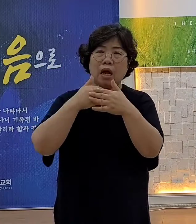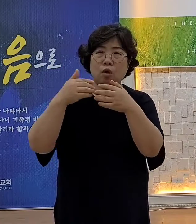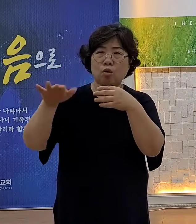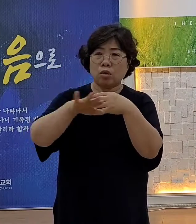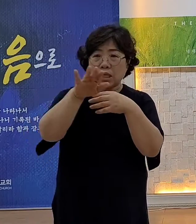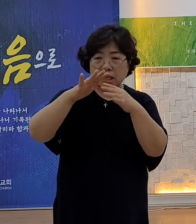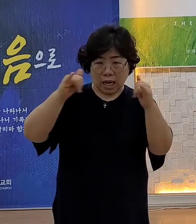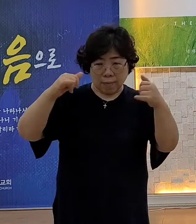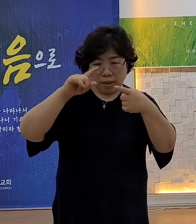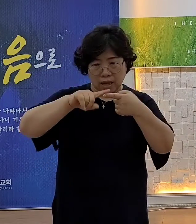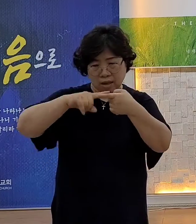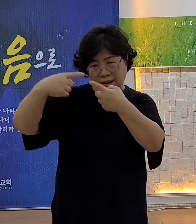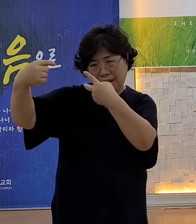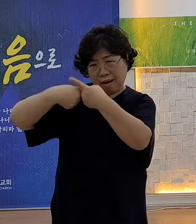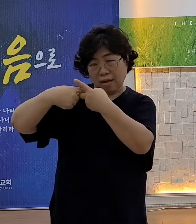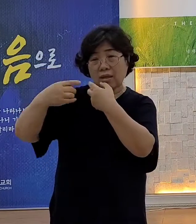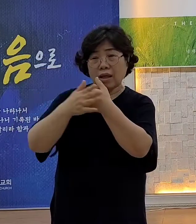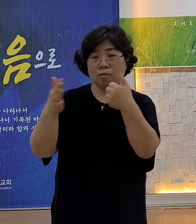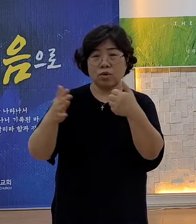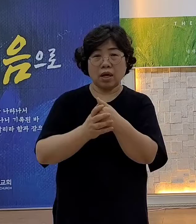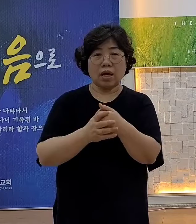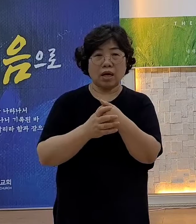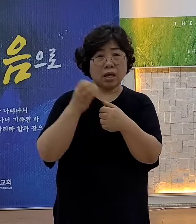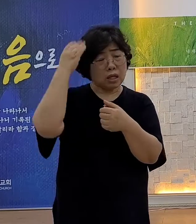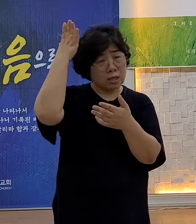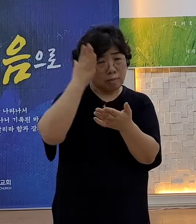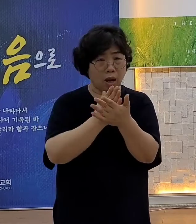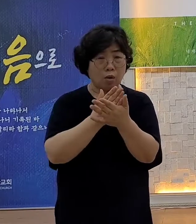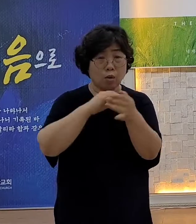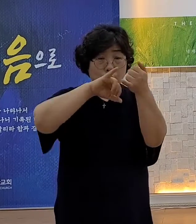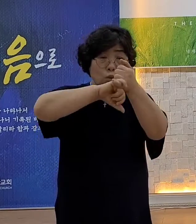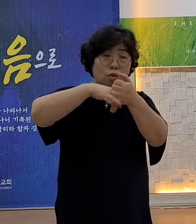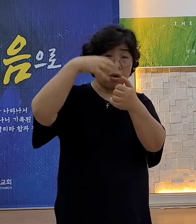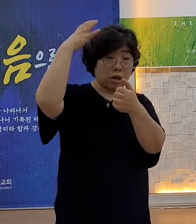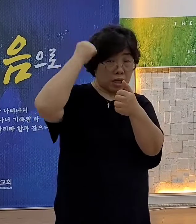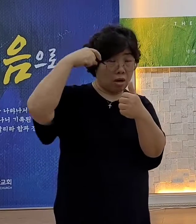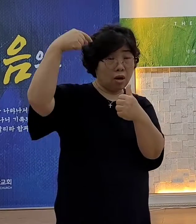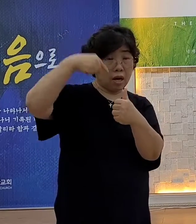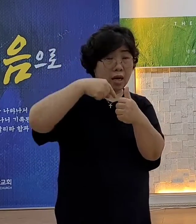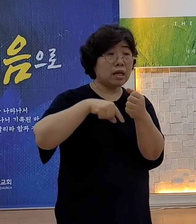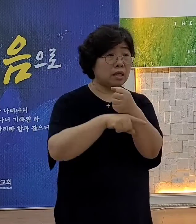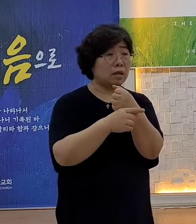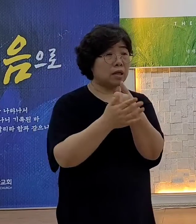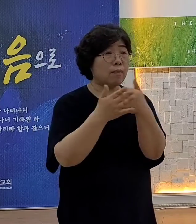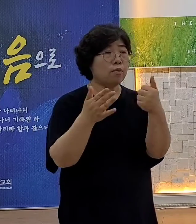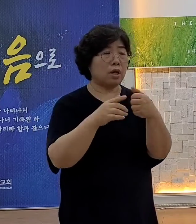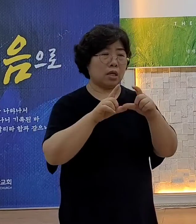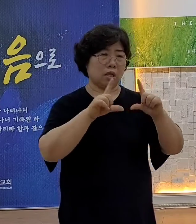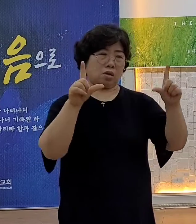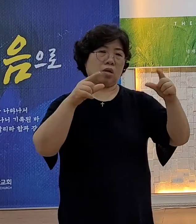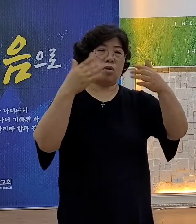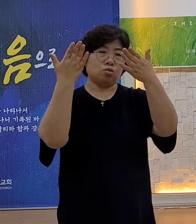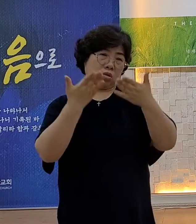것인데 그래서 저는요 늘 절기가 되면 어떻게 하냐면